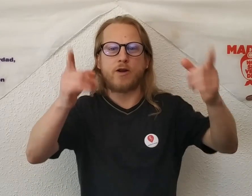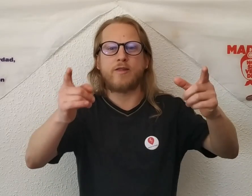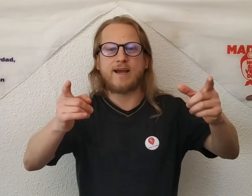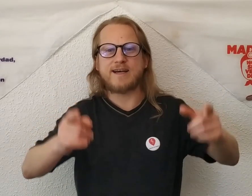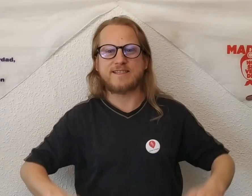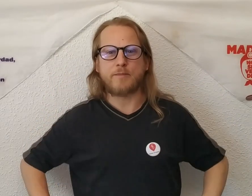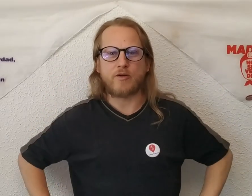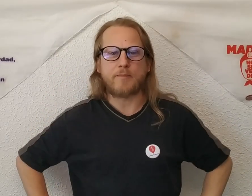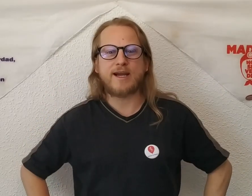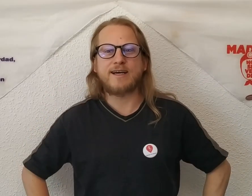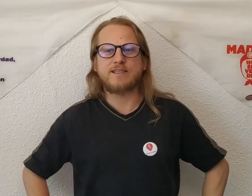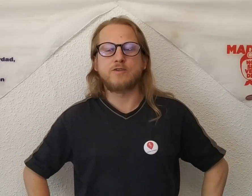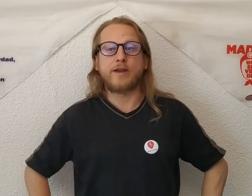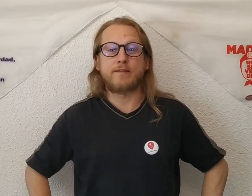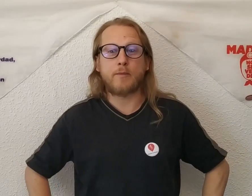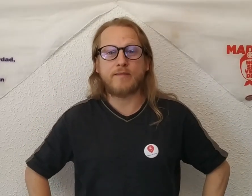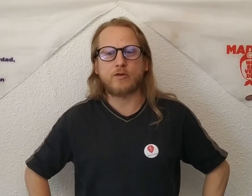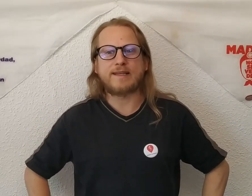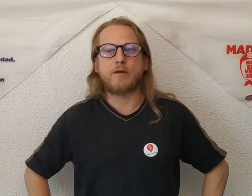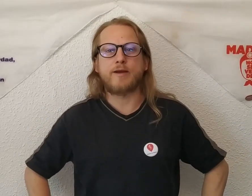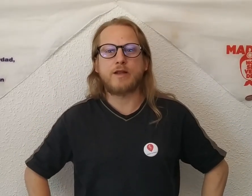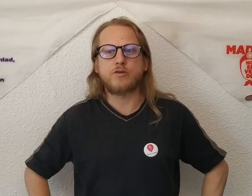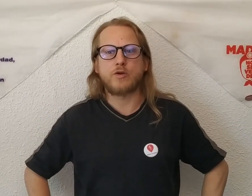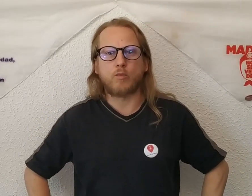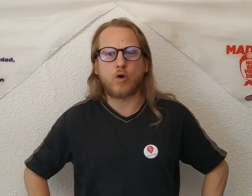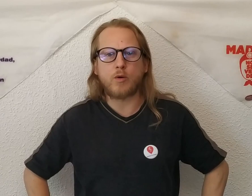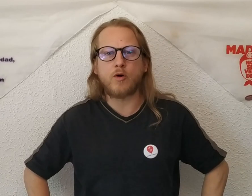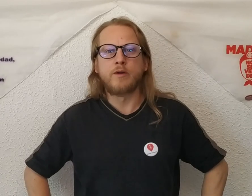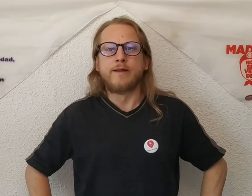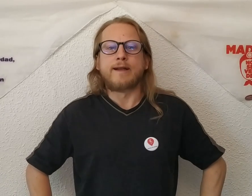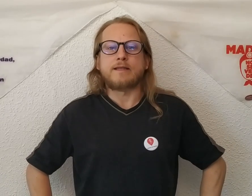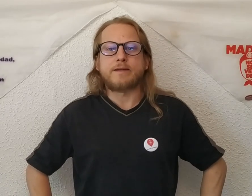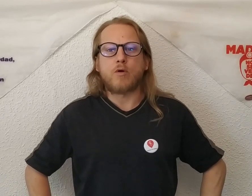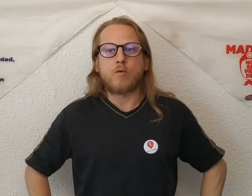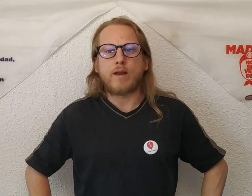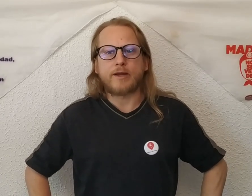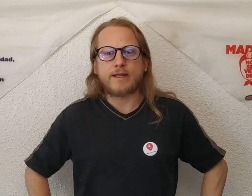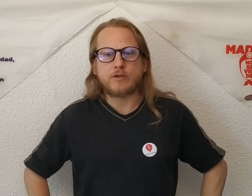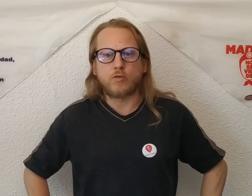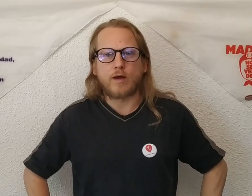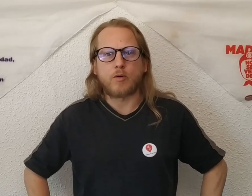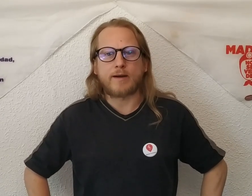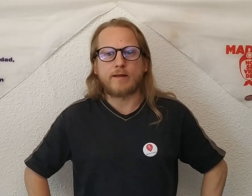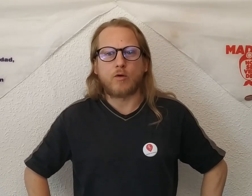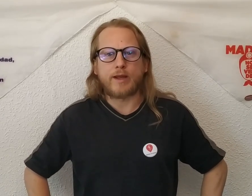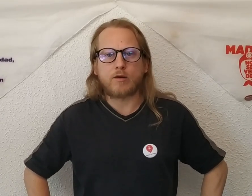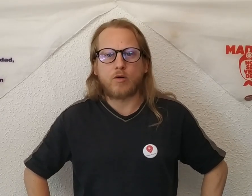Buenos días, amigos y amigas. Soy Esteban, tengo 39 años, soy autónomo. Recibo una pequeña ayuda por parte del gobierno por